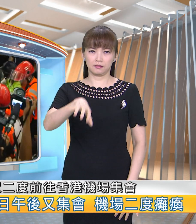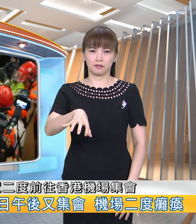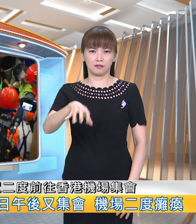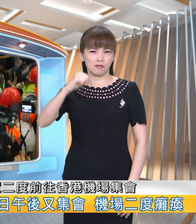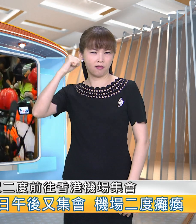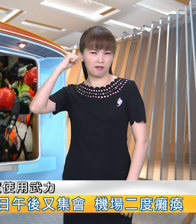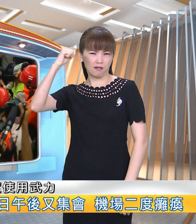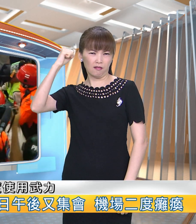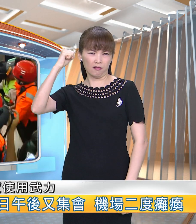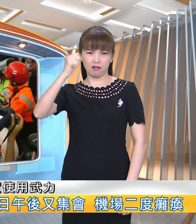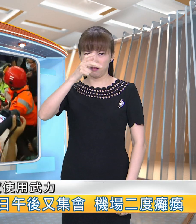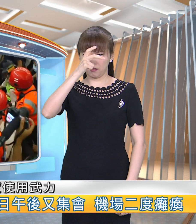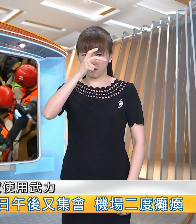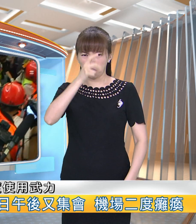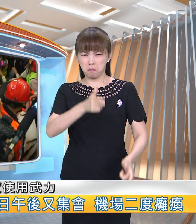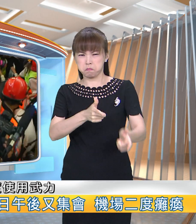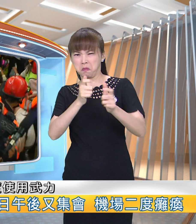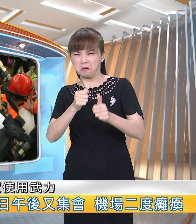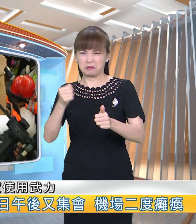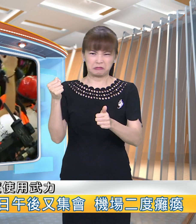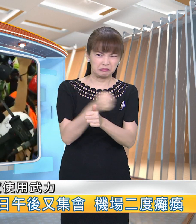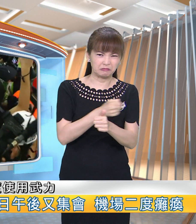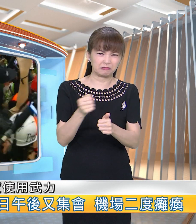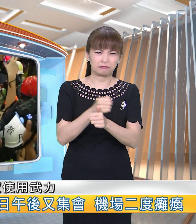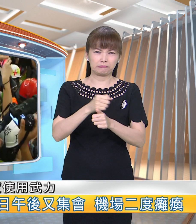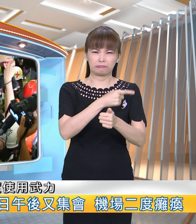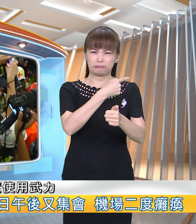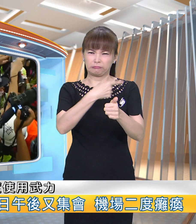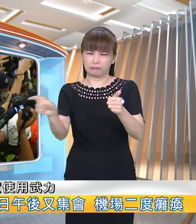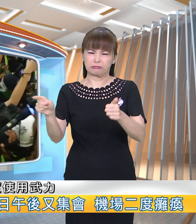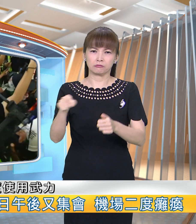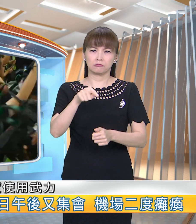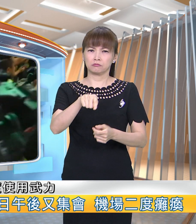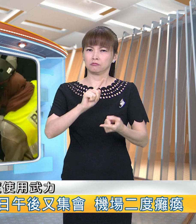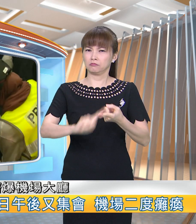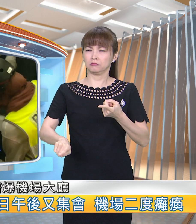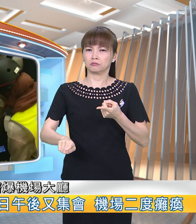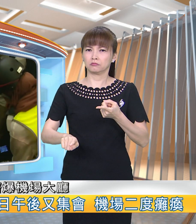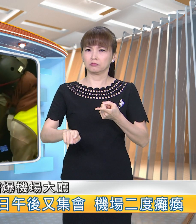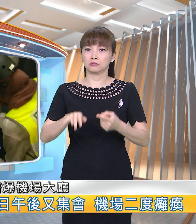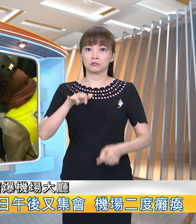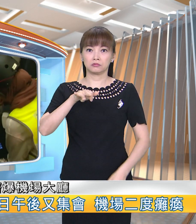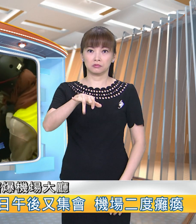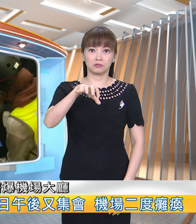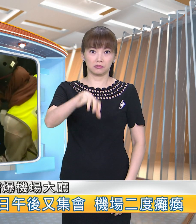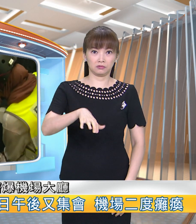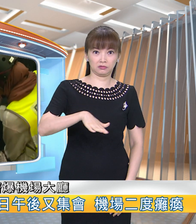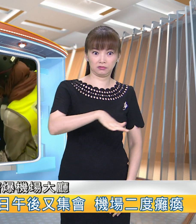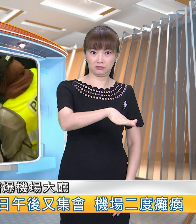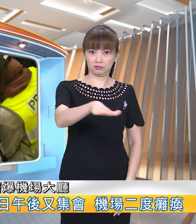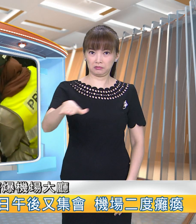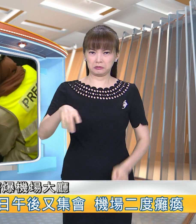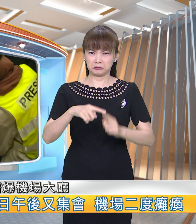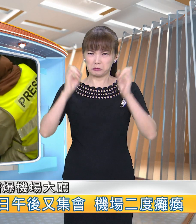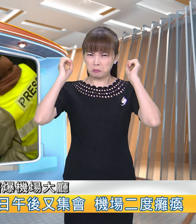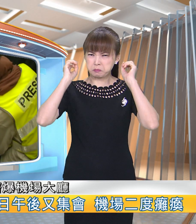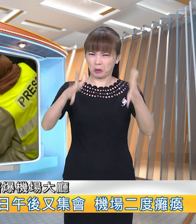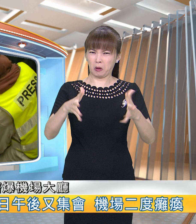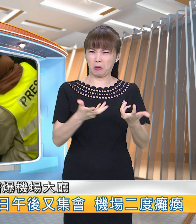议警方过度使用武力。示威的人群是挤爆了机场大厅，导致